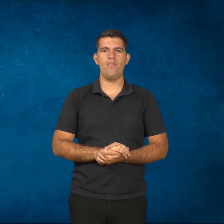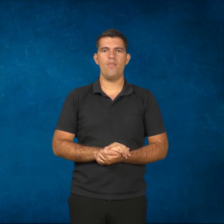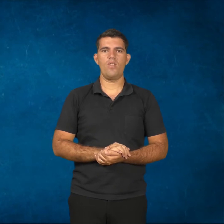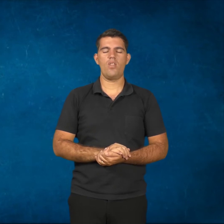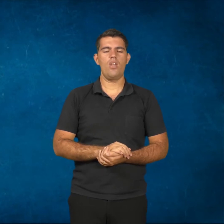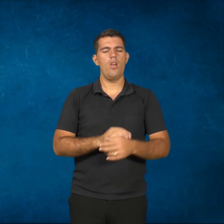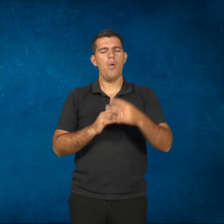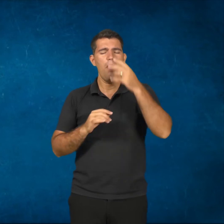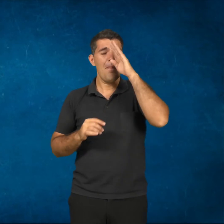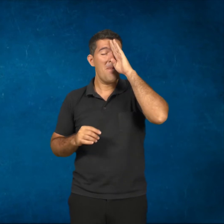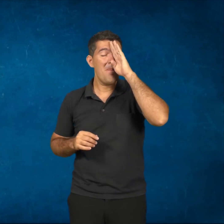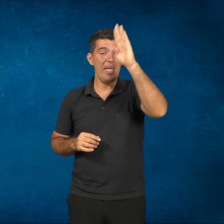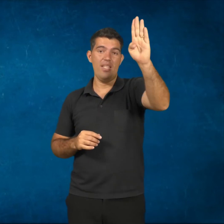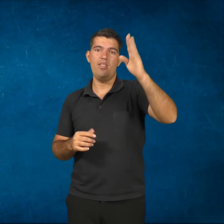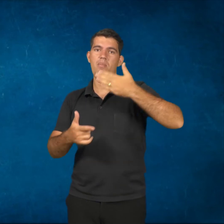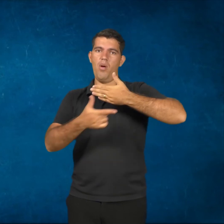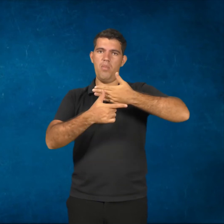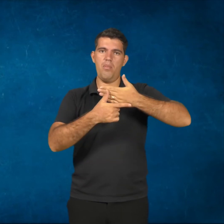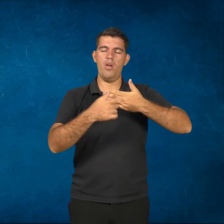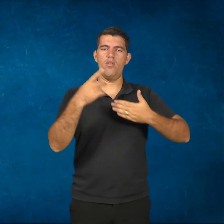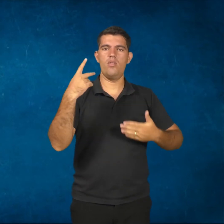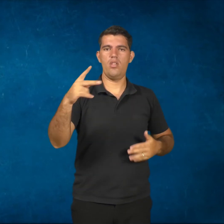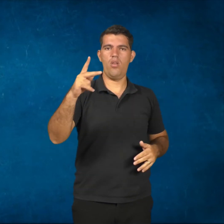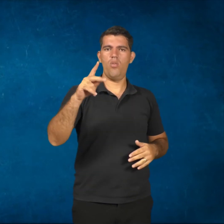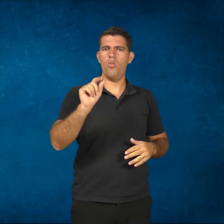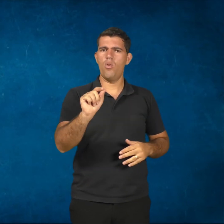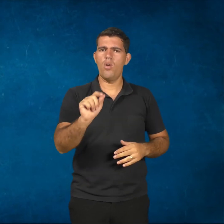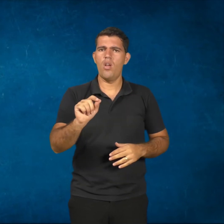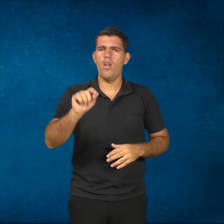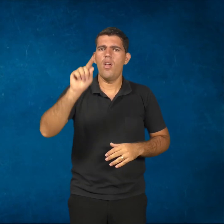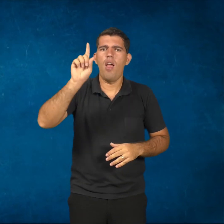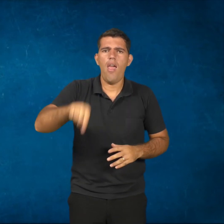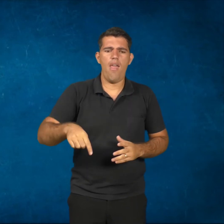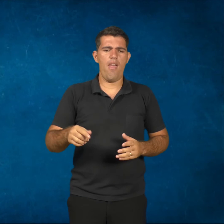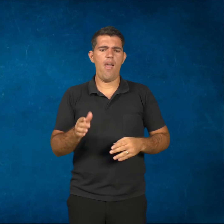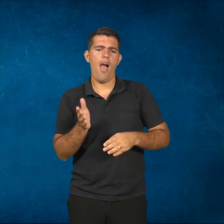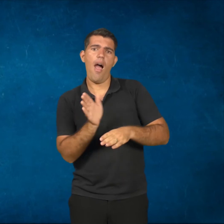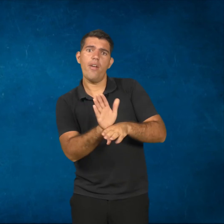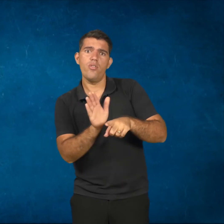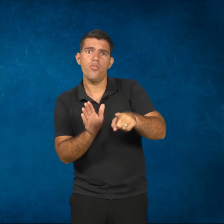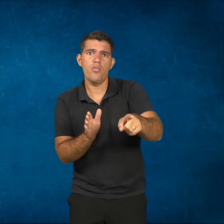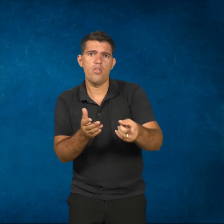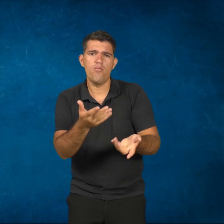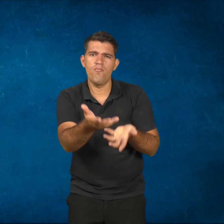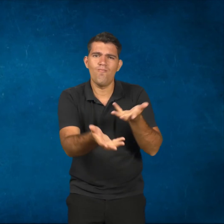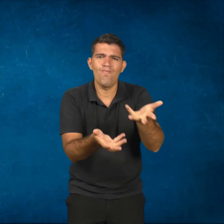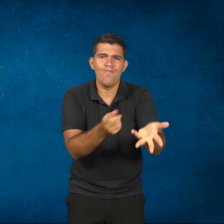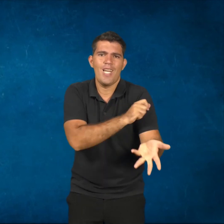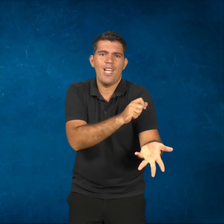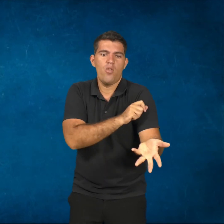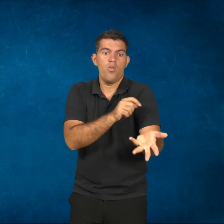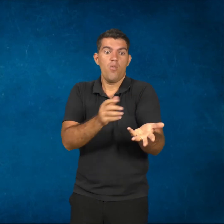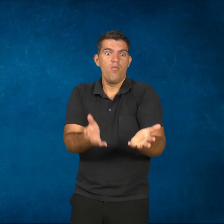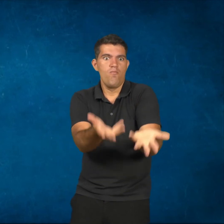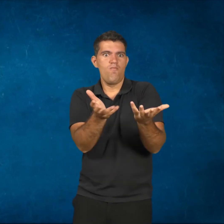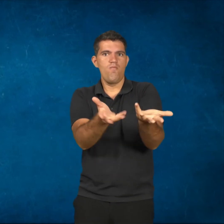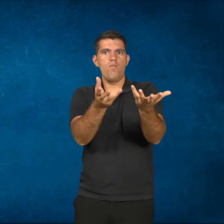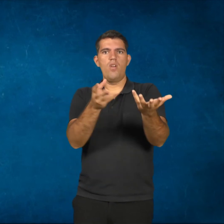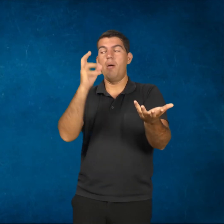O teu principal papel é propiciar condições para que esse aluno, esse educando, queira